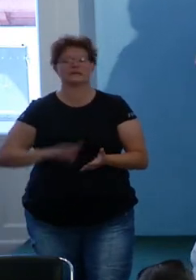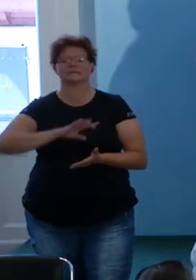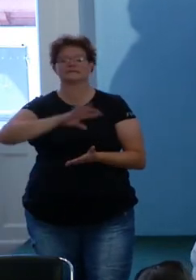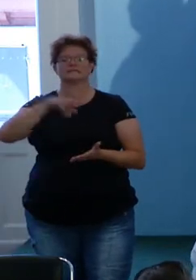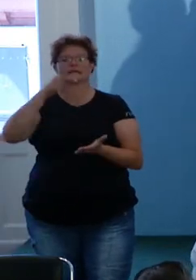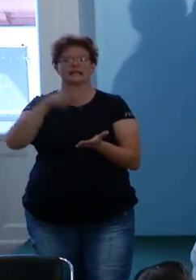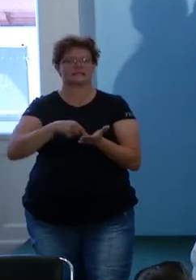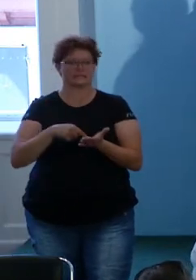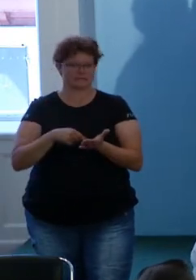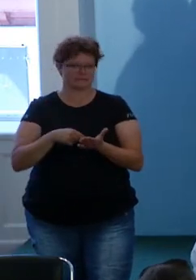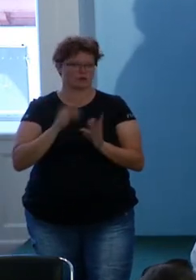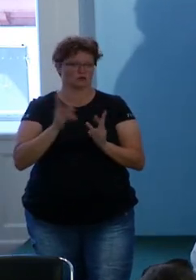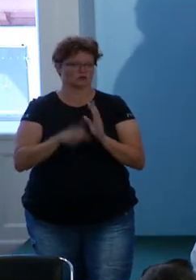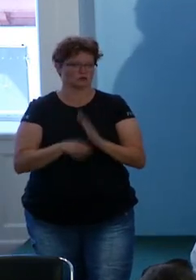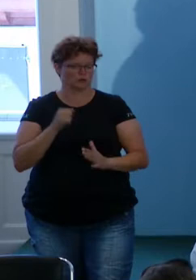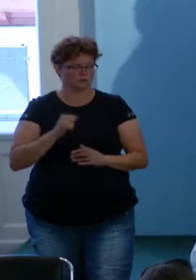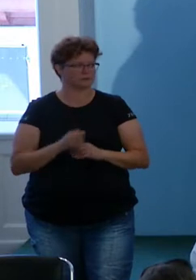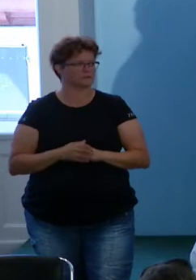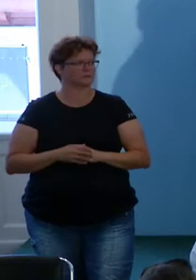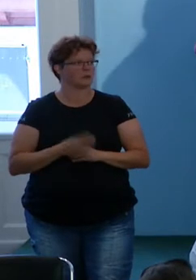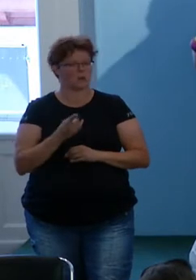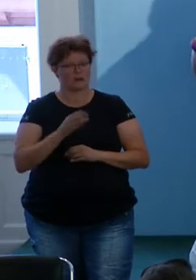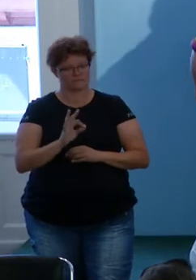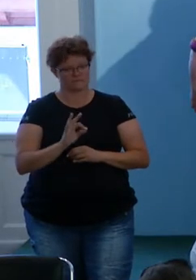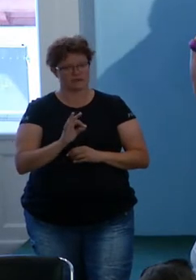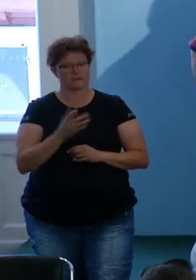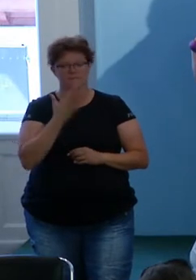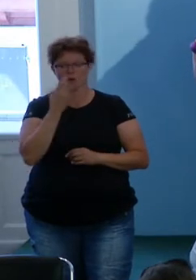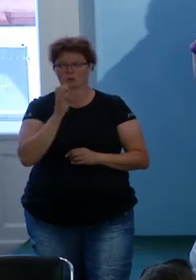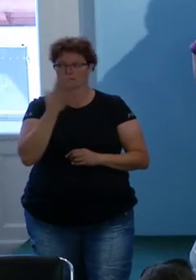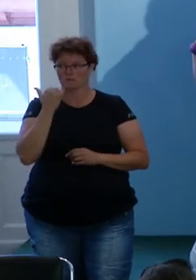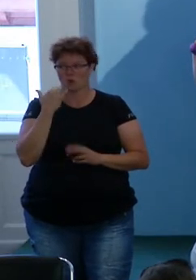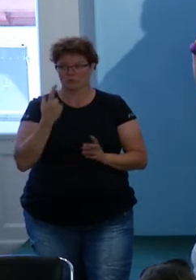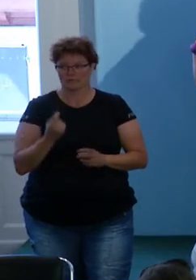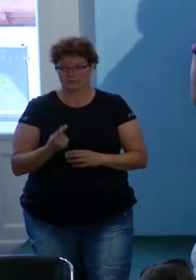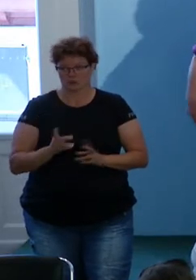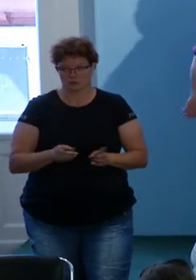Centralisering ska vi dröja vid också lite grann. Ulf, du har varit in lite grann på det tidigare också.